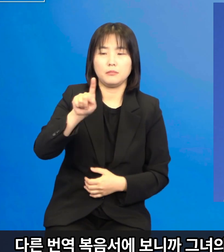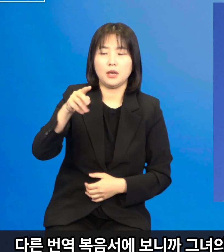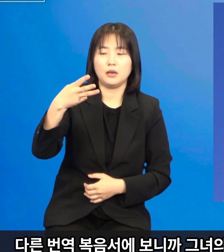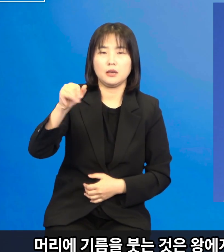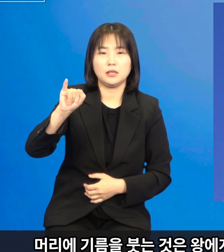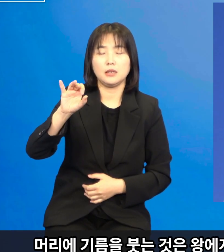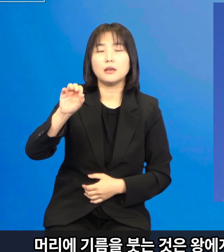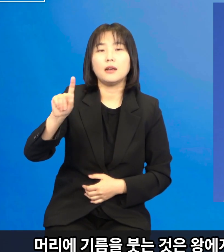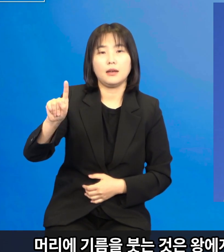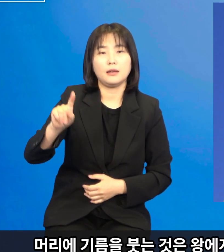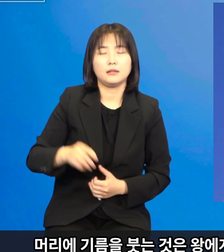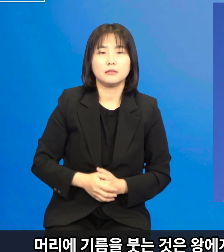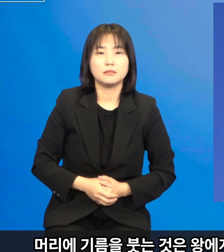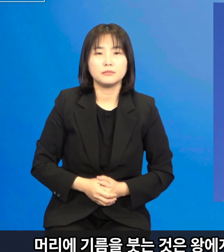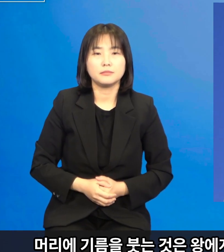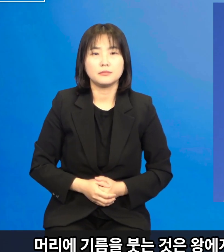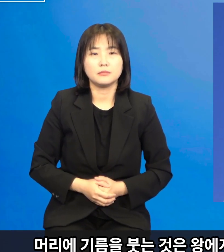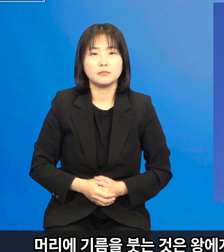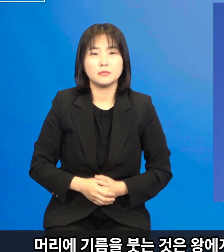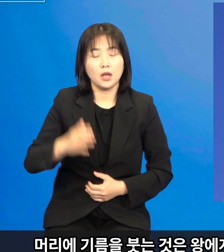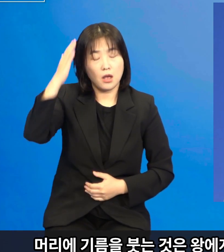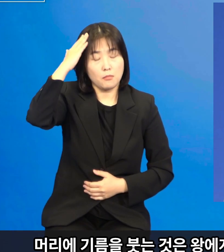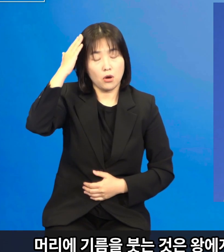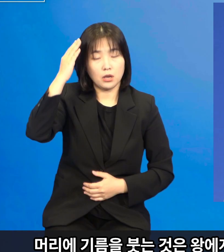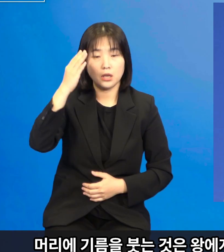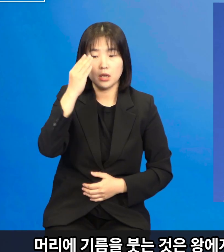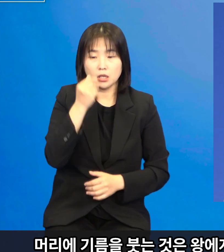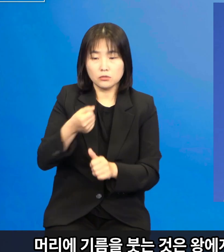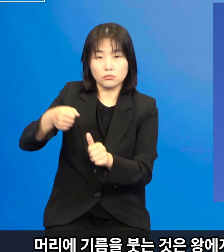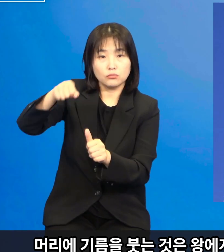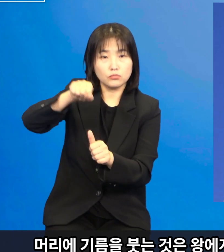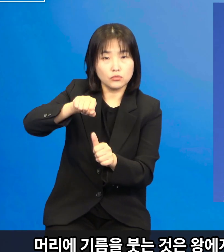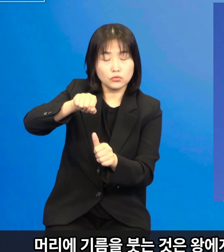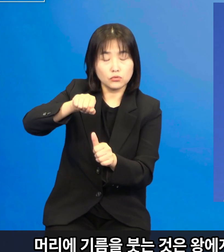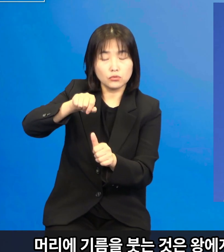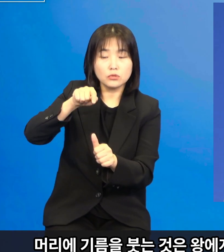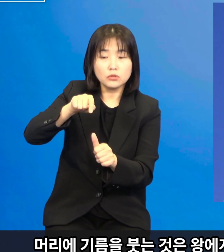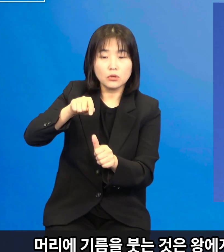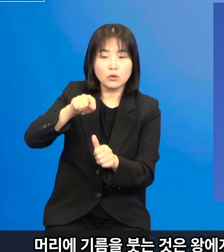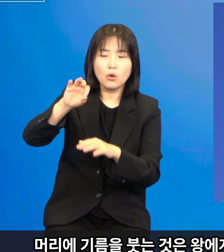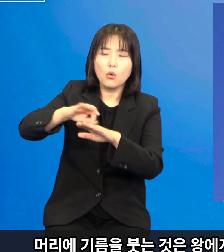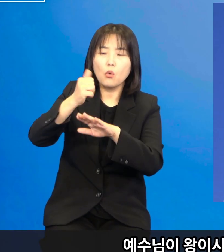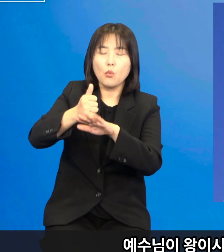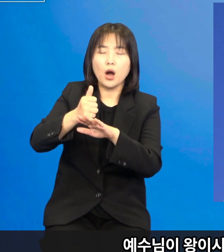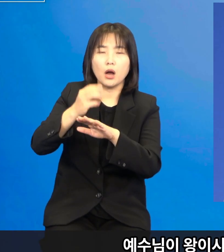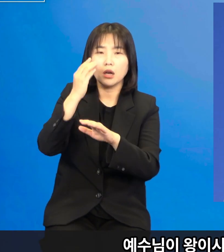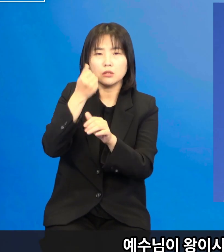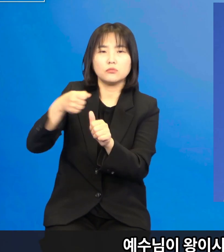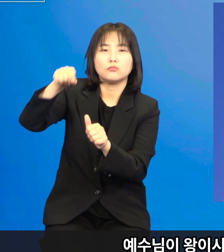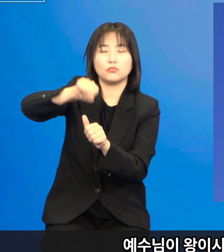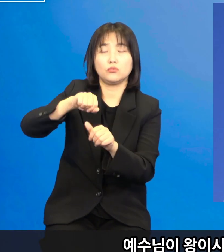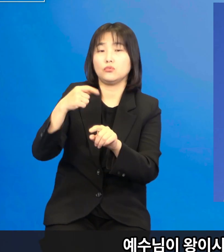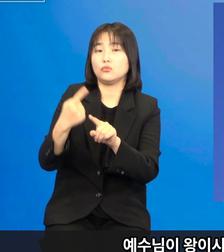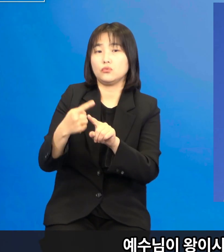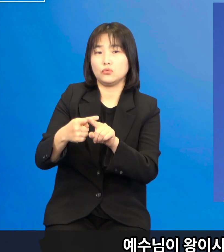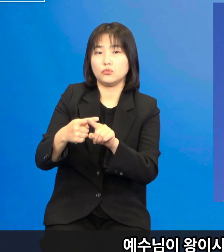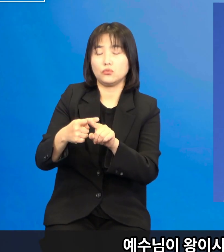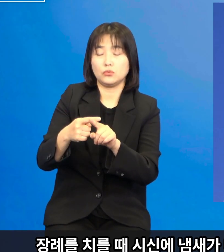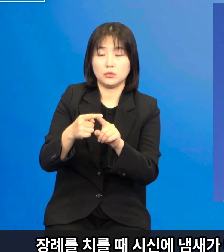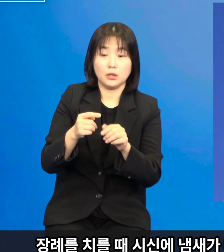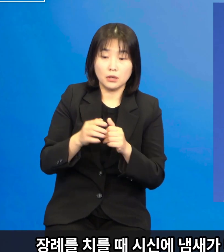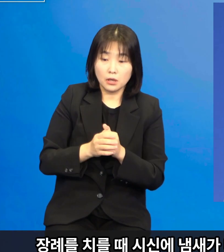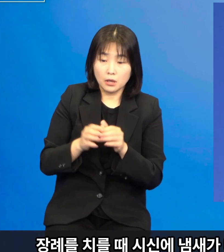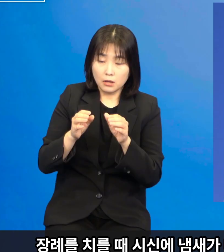있습니다. 머리에 기름을 붓는 것은 왕에게 기름 부을 때 기름을 붓습니다. 그러니까 예수님이 왕이시라는 것과